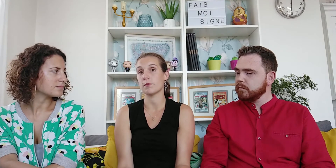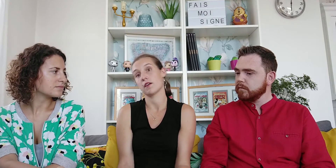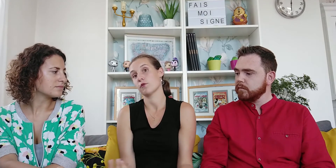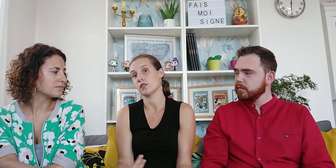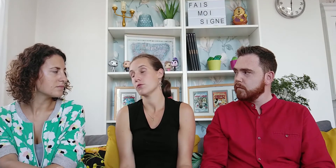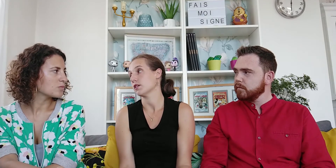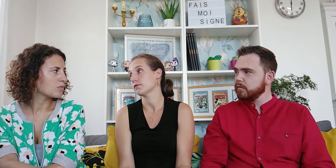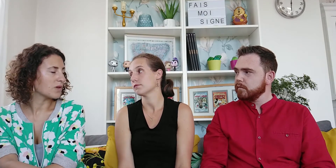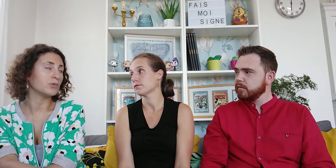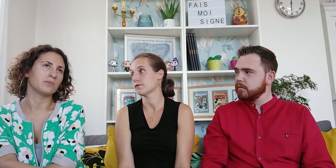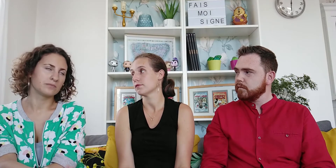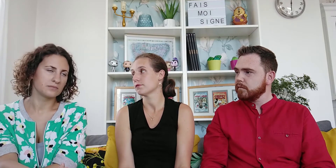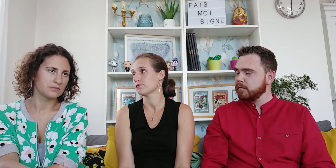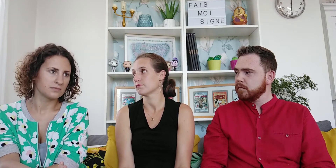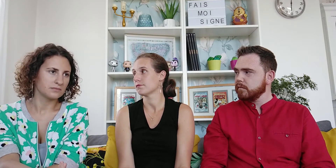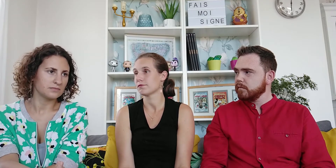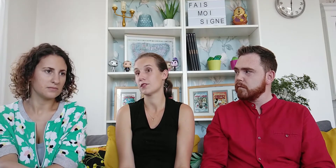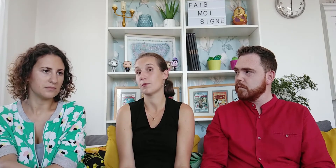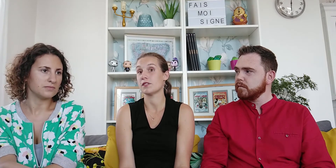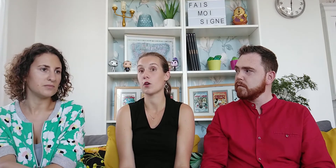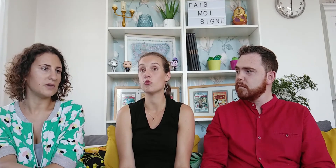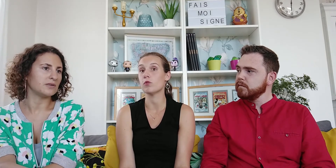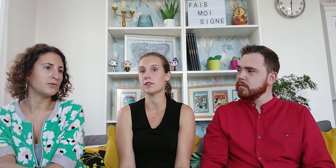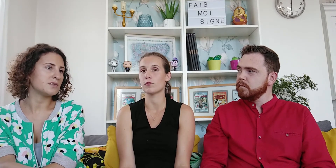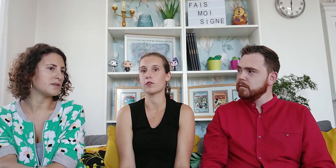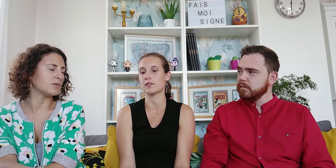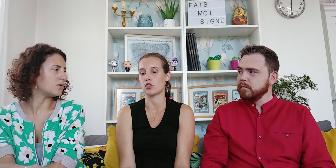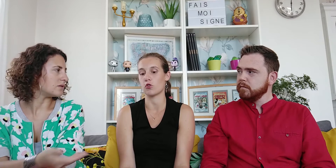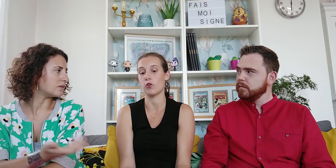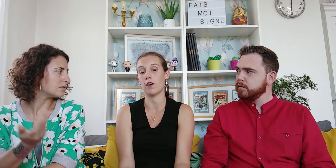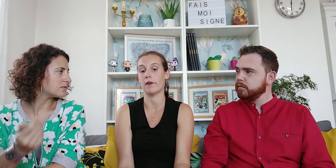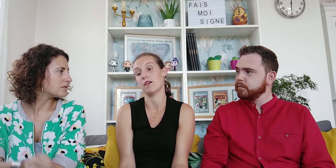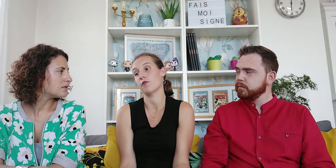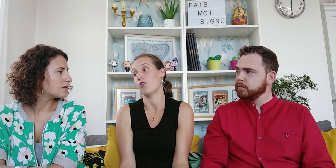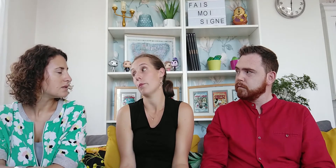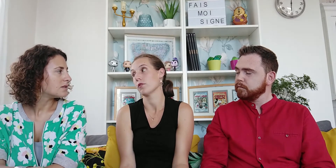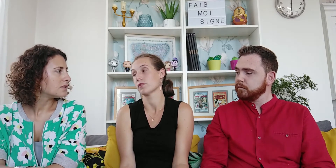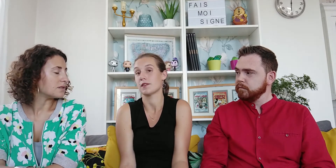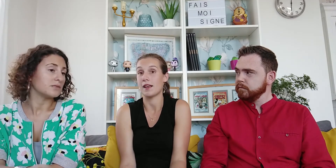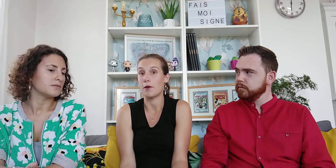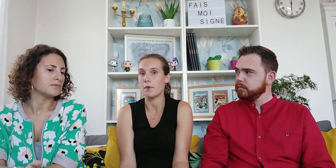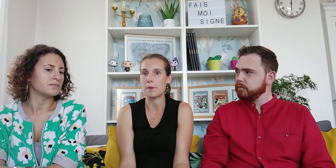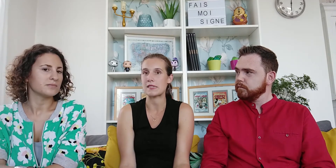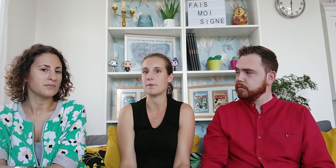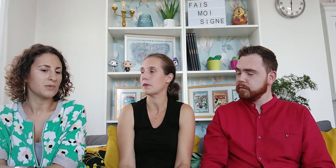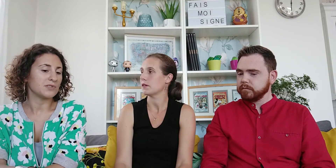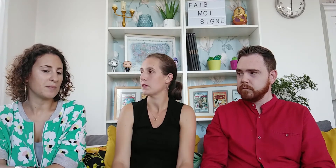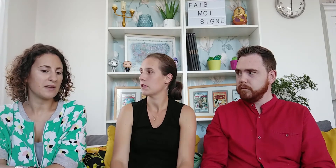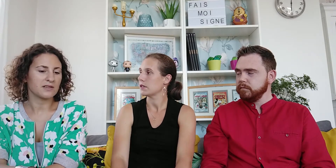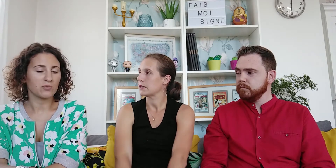il faut signer aussi. Oui. Mais c'est comme tout, si on veut qu'ils sachent leur couleur, il faut leur apprendre. C'est le même principe. Et puis c'est pareil, c'est comme quand